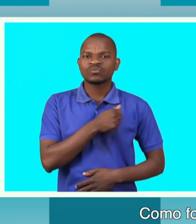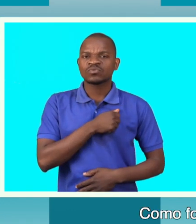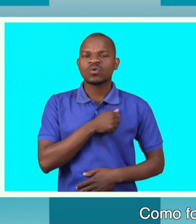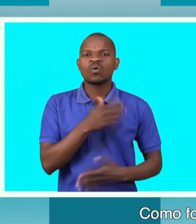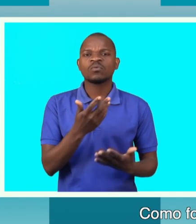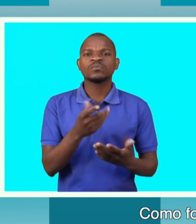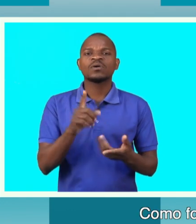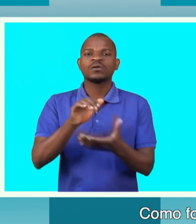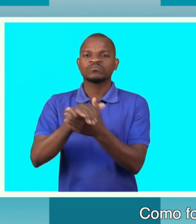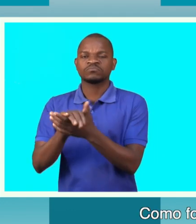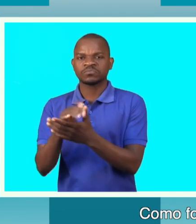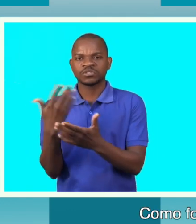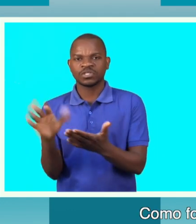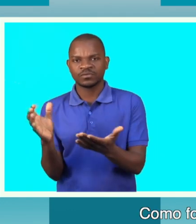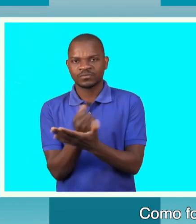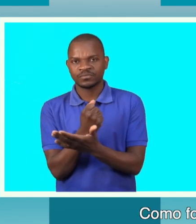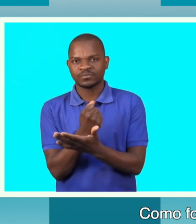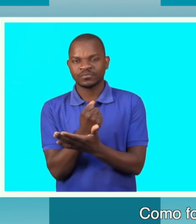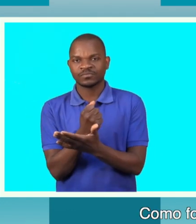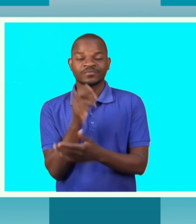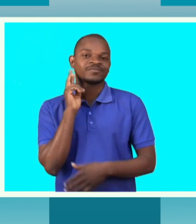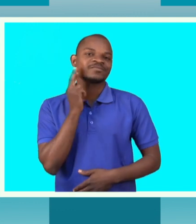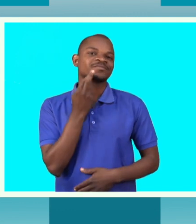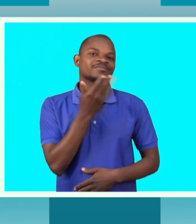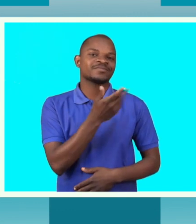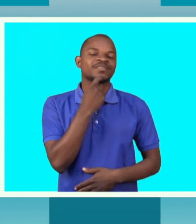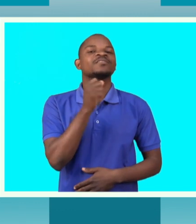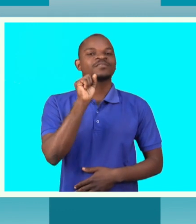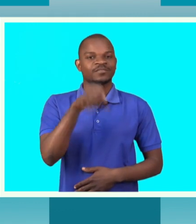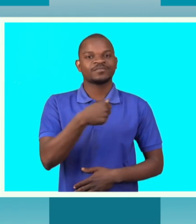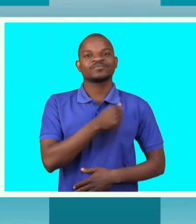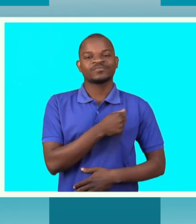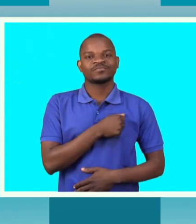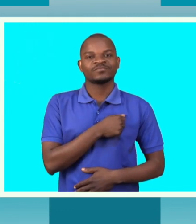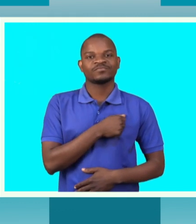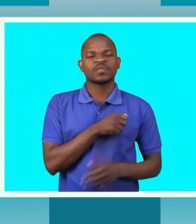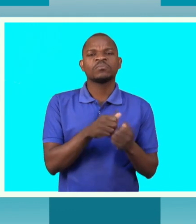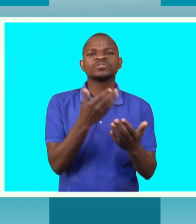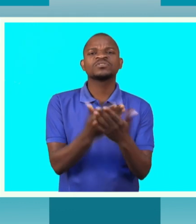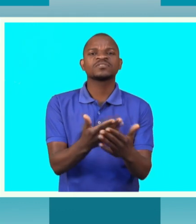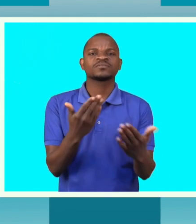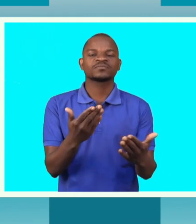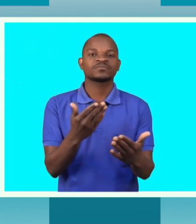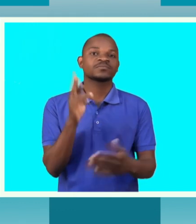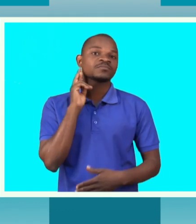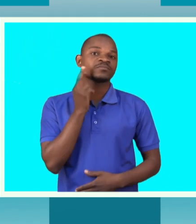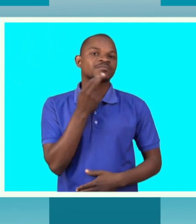lá como gostou. Criou muitas amizades. Como é que foi? Gostei. Gostou por quê?